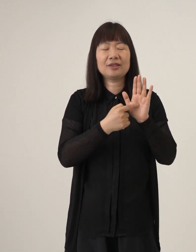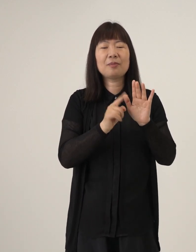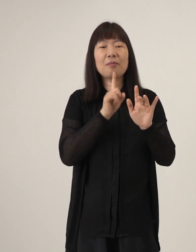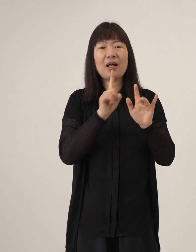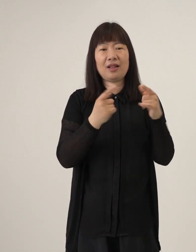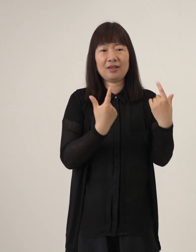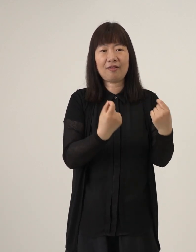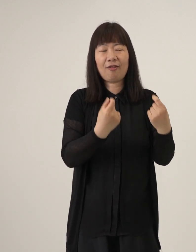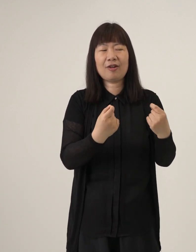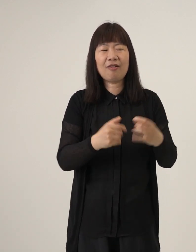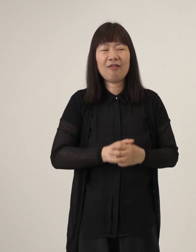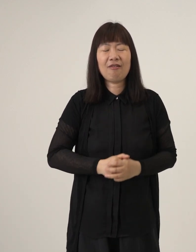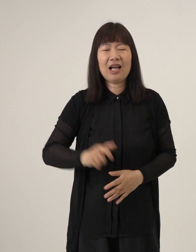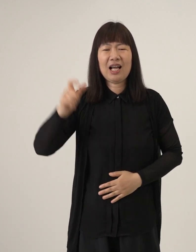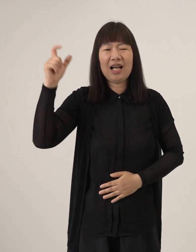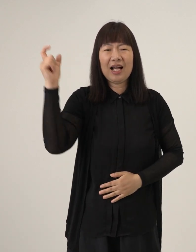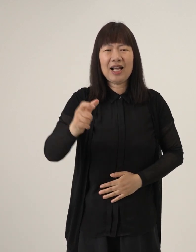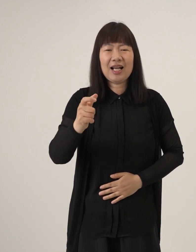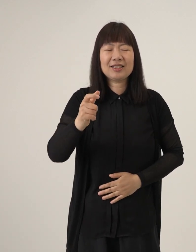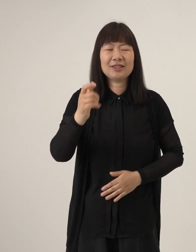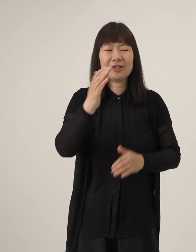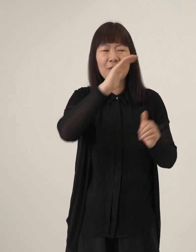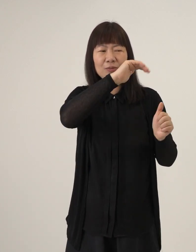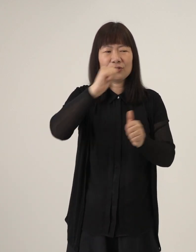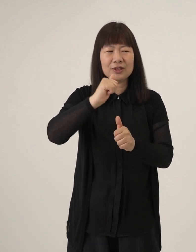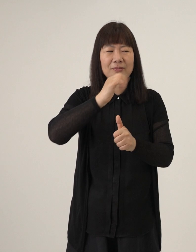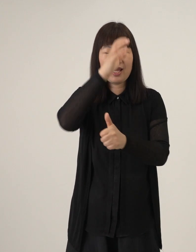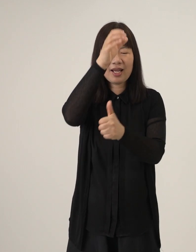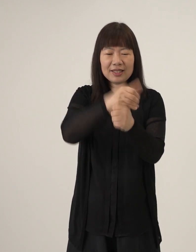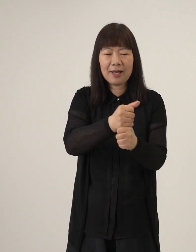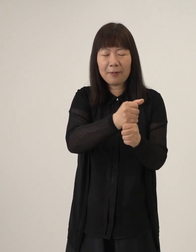표현처럼 강력한 감동하심이 있어야 돼요.